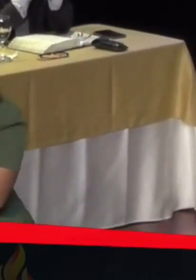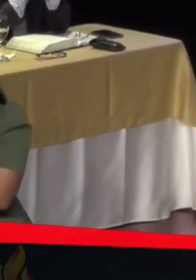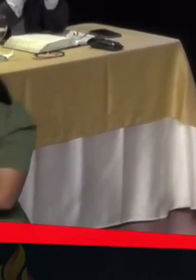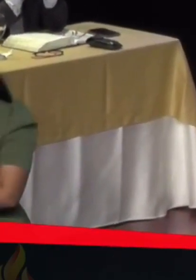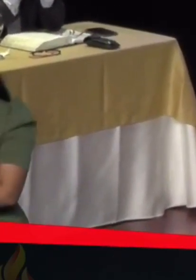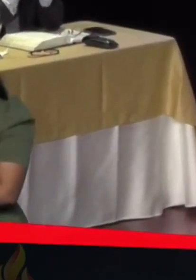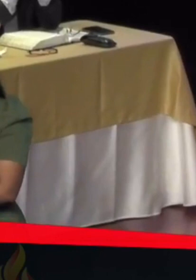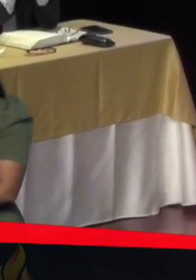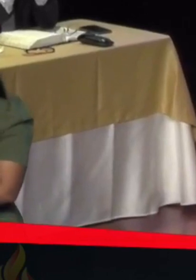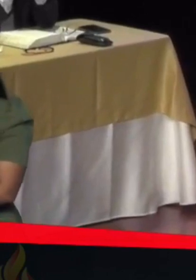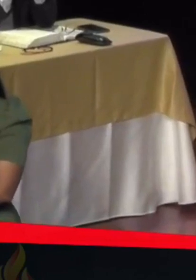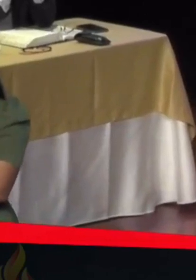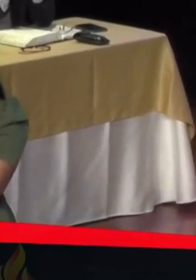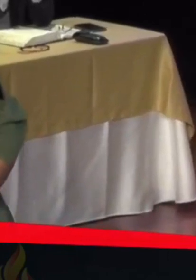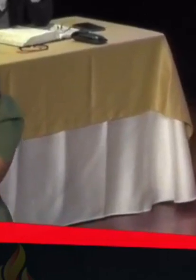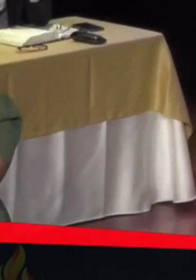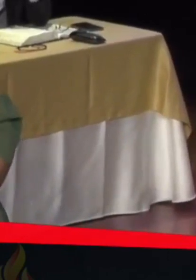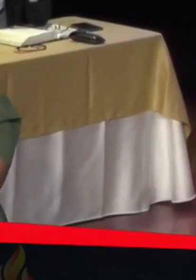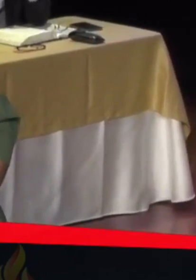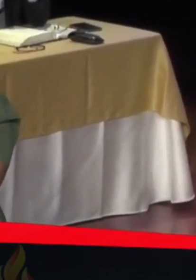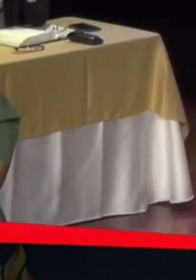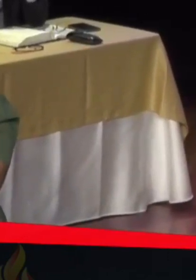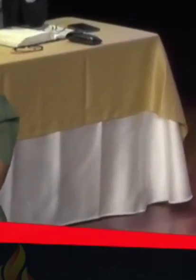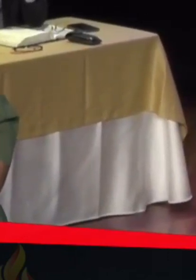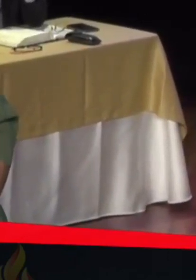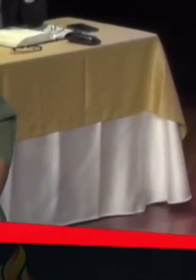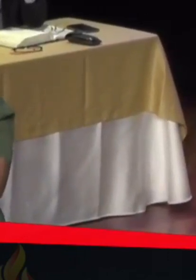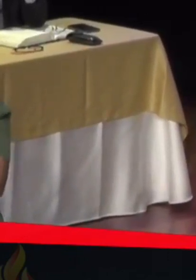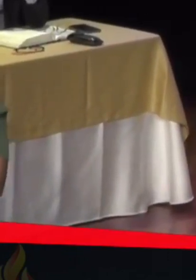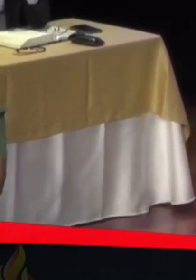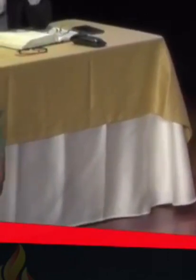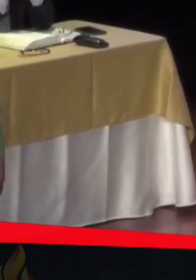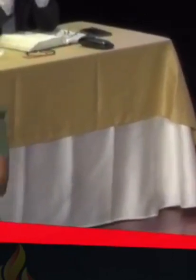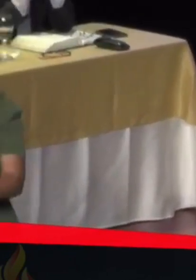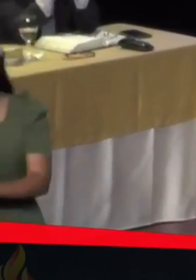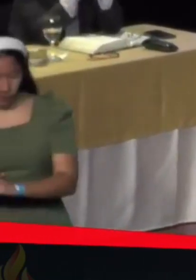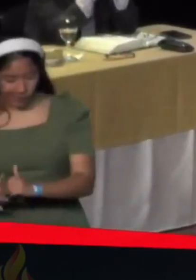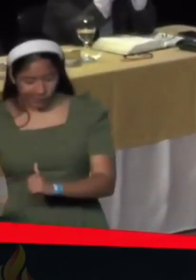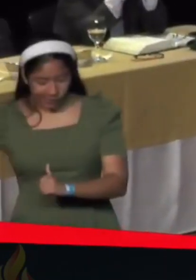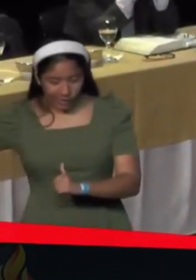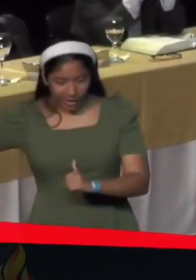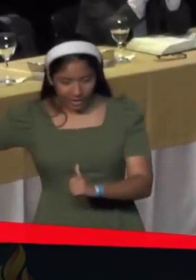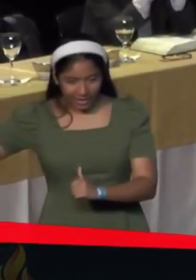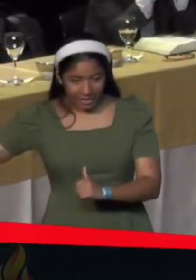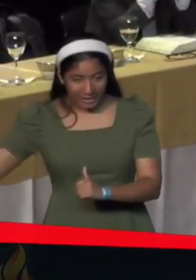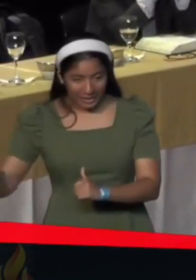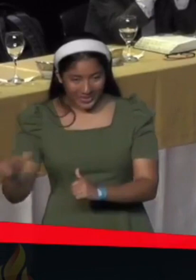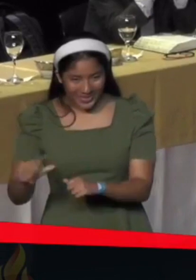Cuando subió la montaña, la zarza dijo: Moisés, como la película.